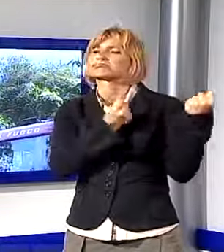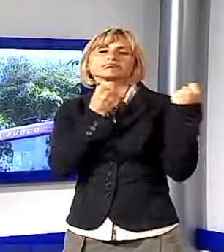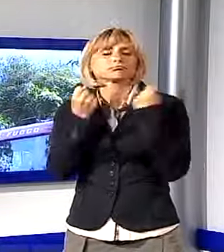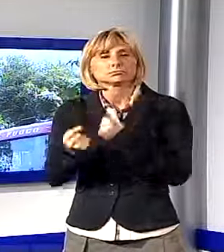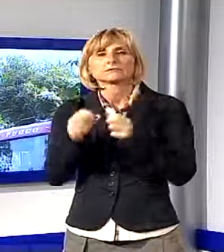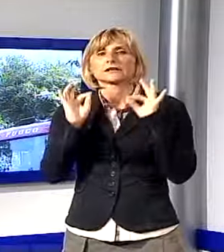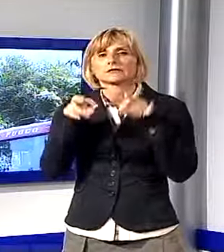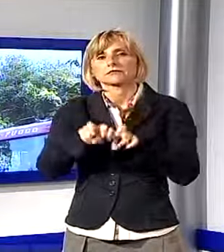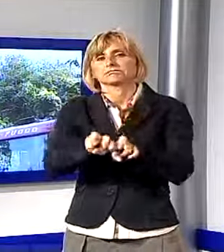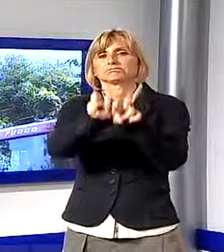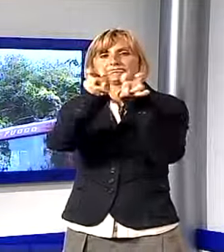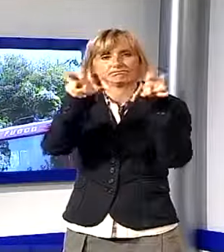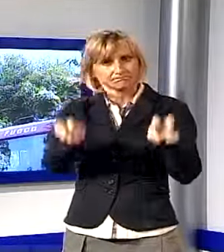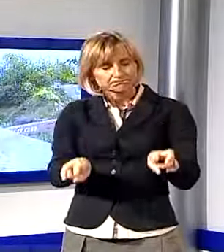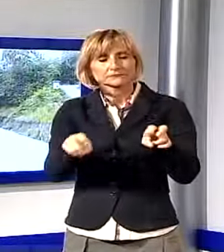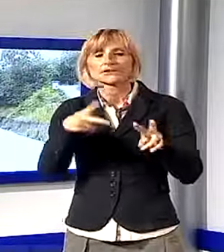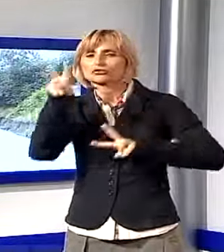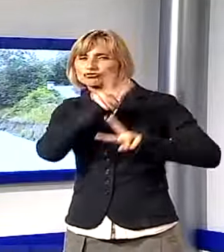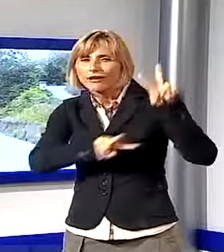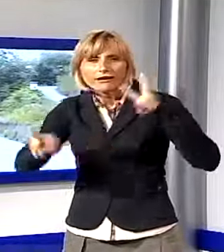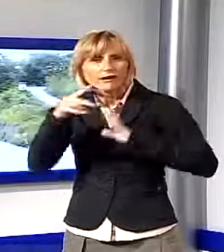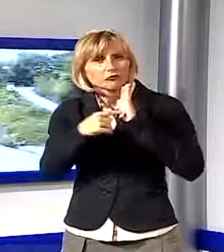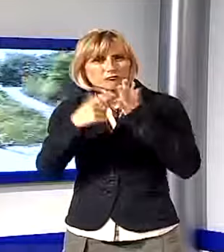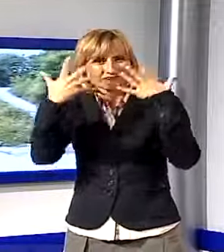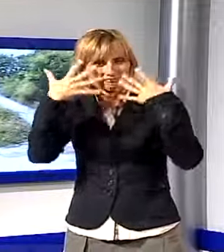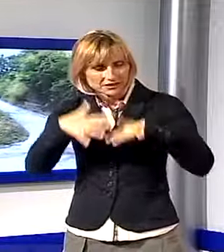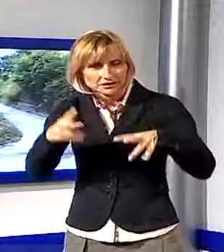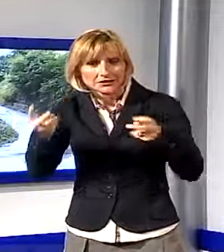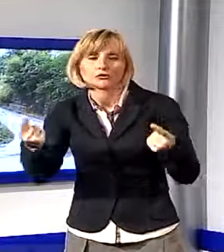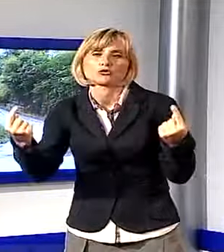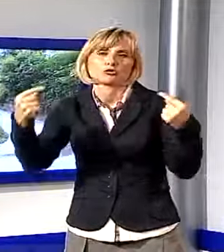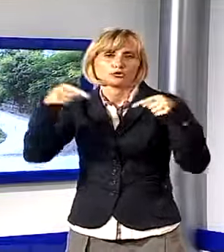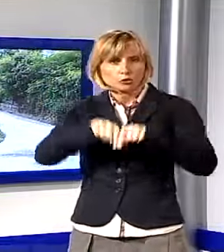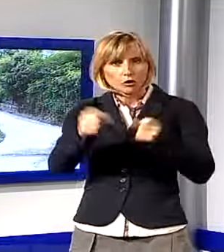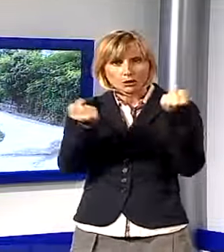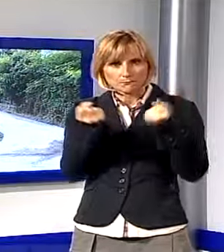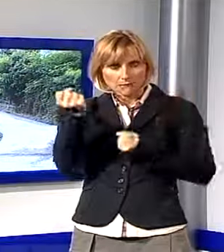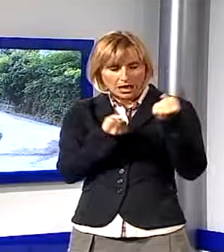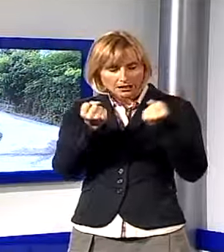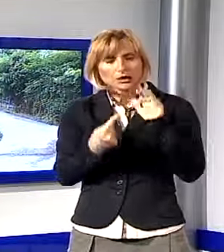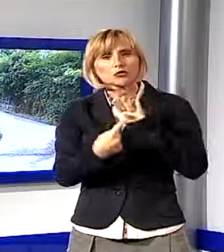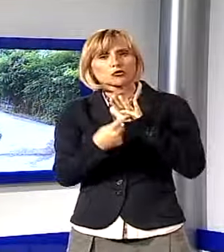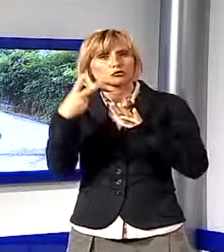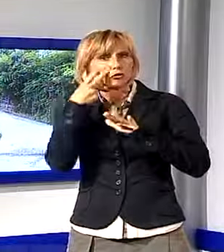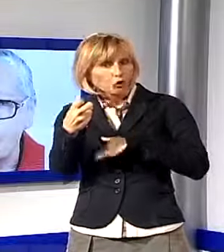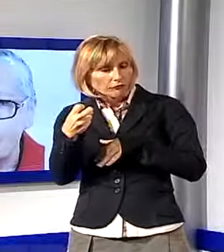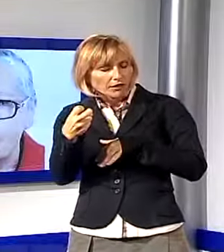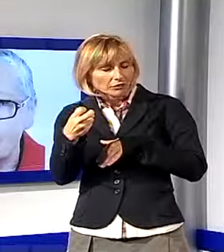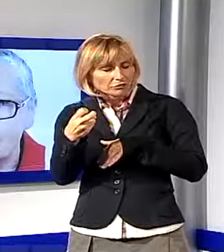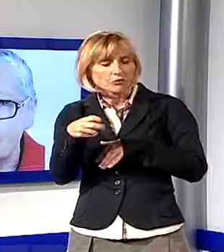vicinanze. Poi sono tornati alla macchina. A quel punto, visto che avevano trovato funghi di tipo galletto, la donna ha detto che se ce ne fossero stati a